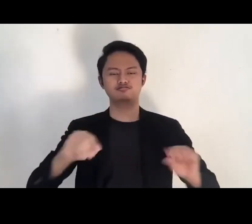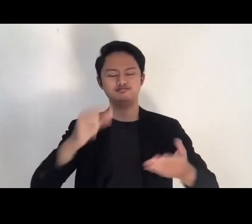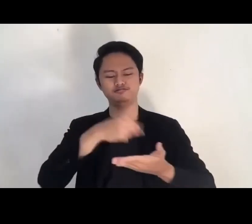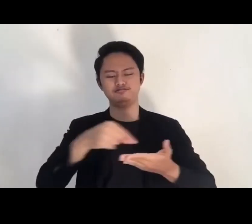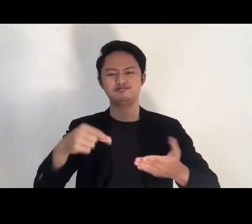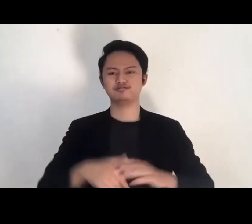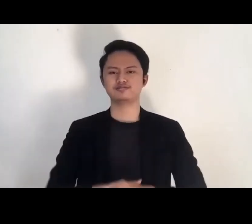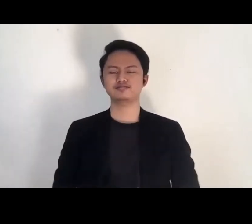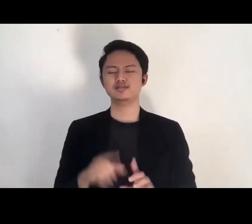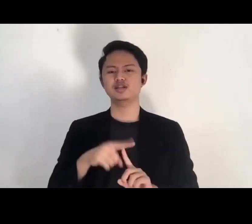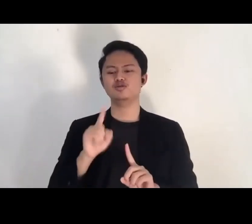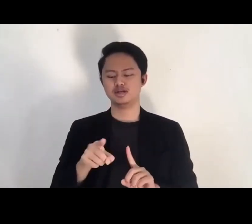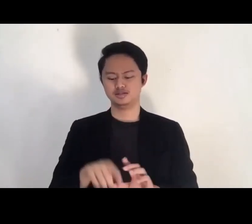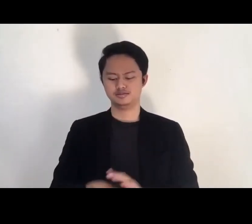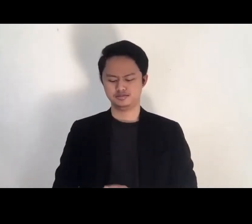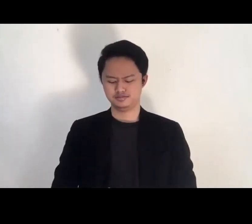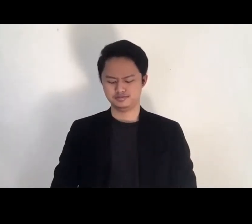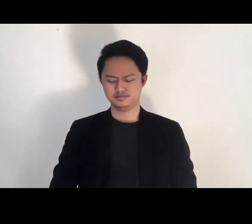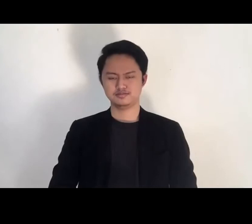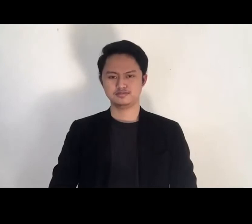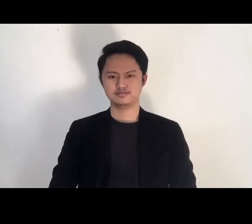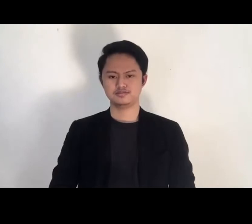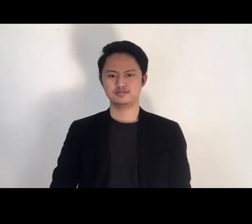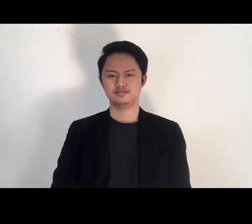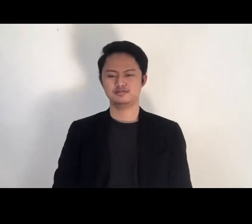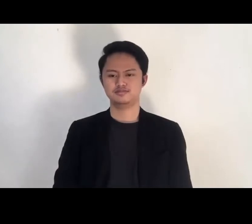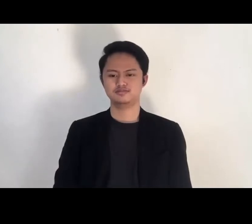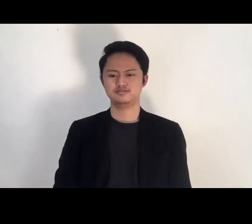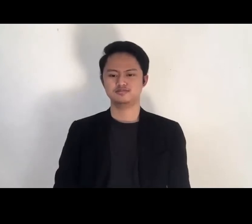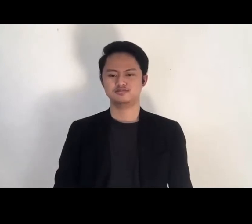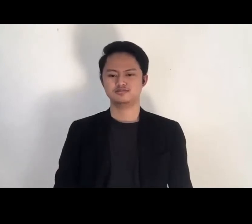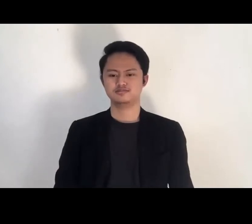lain dari ini, kami di Sumba Barat ini terdiri dari